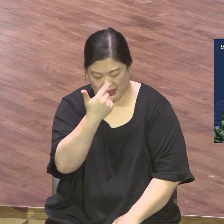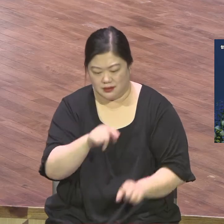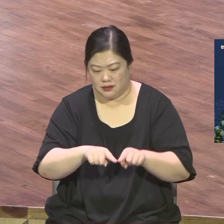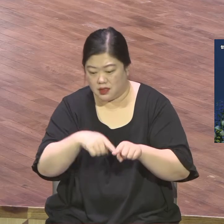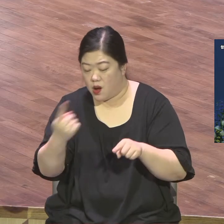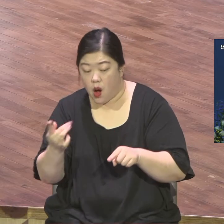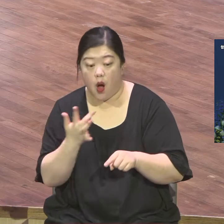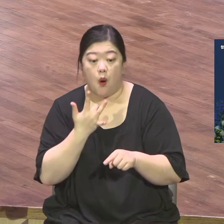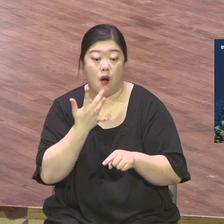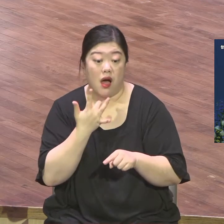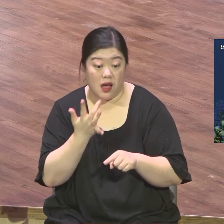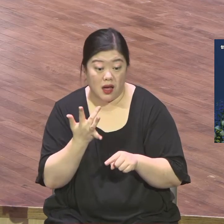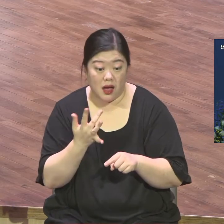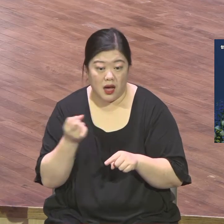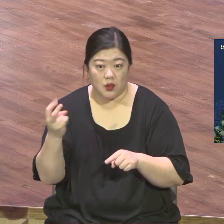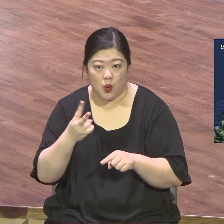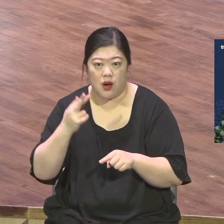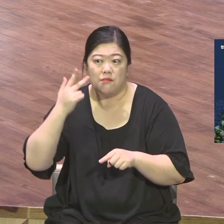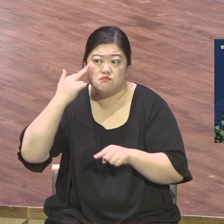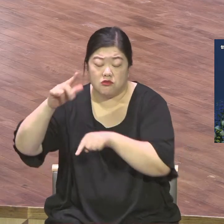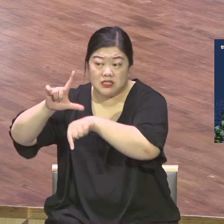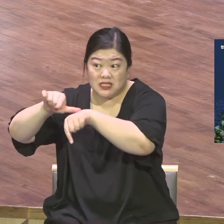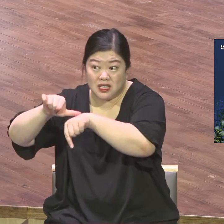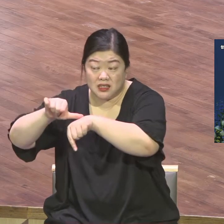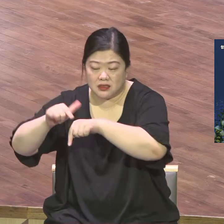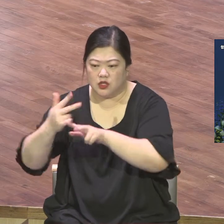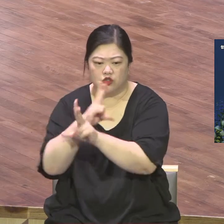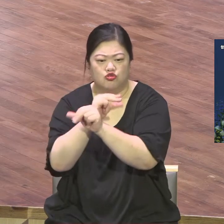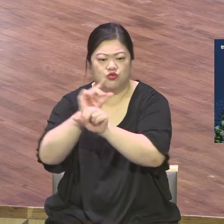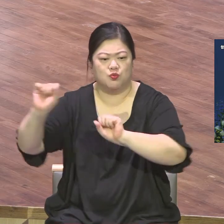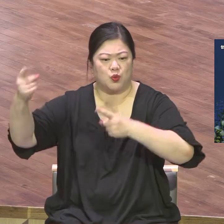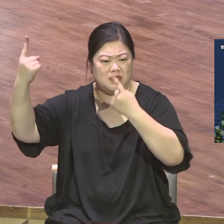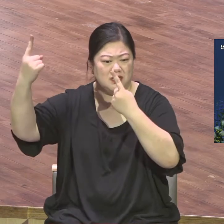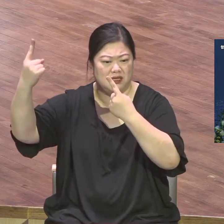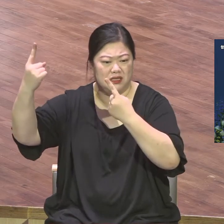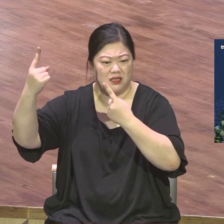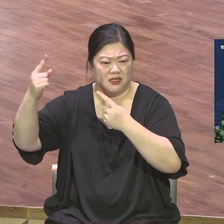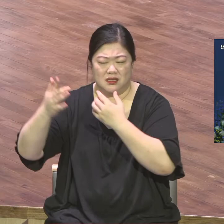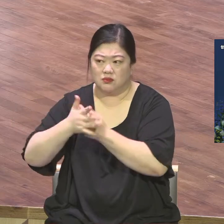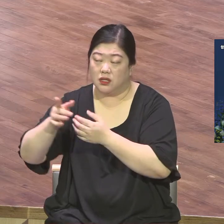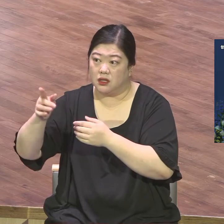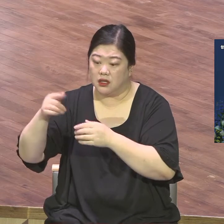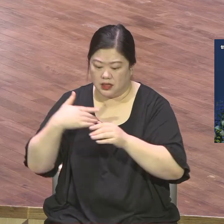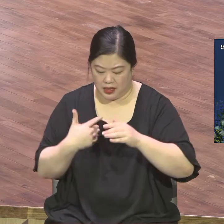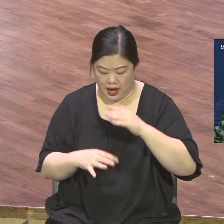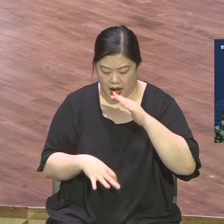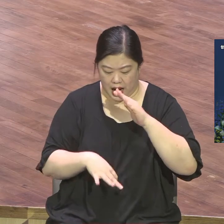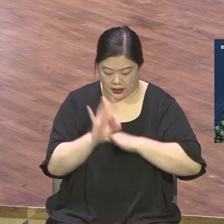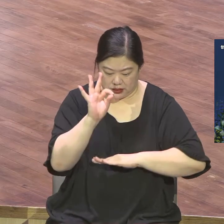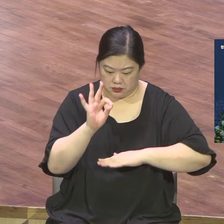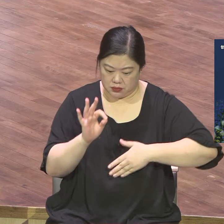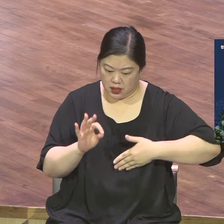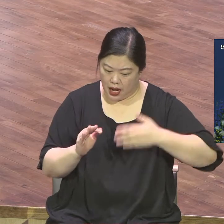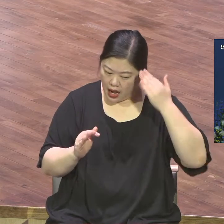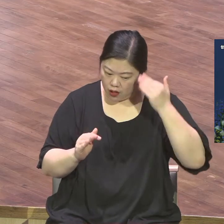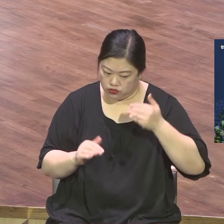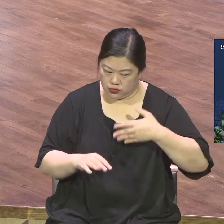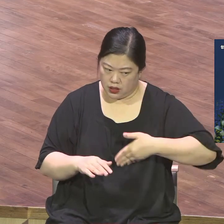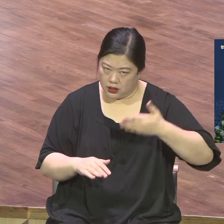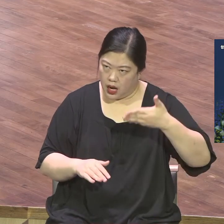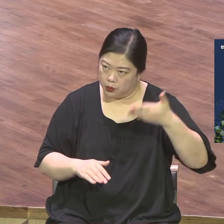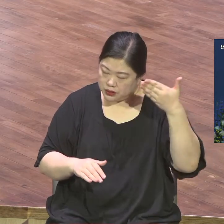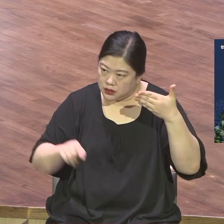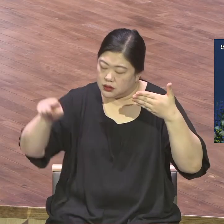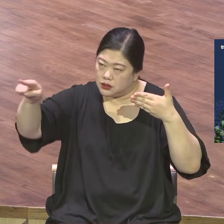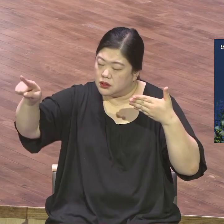이렇게 메시 집회 때문에 미국 시간에 맞춰서 하려 하다 보니까 아침 9시 할 수밖에 없어요. 그 동부 서부의 시간 맞춰서